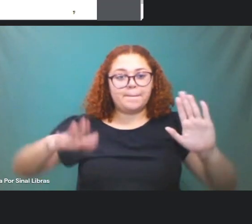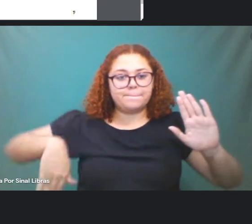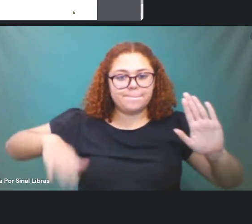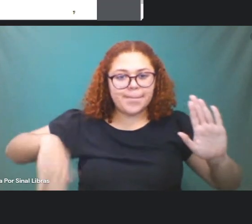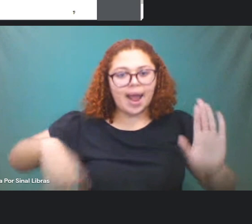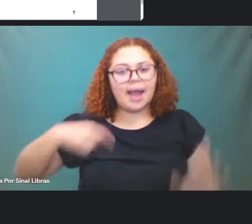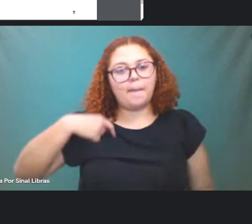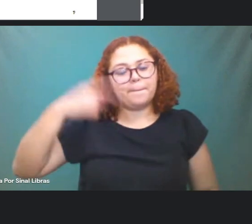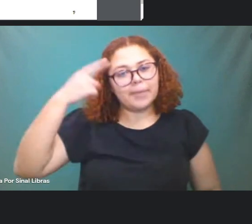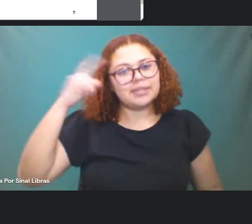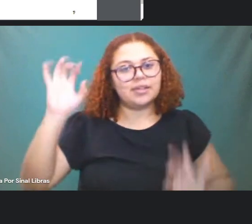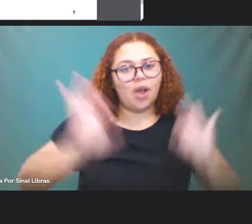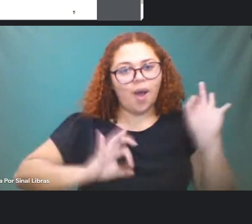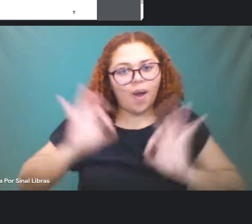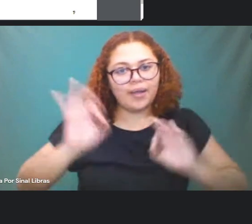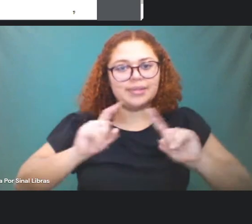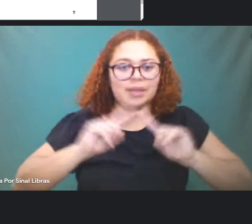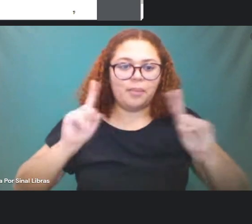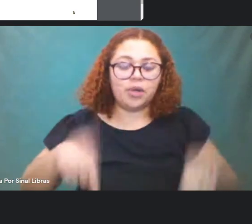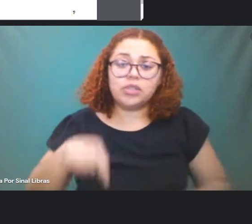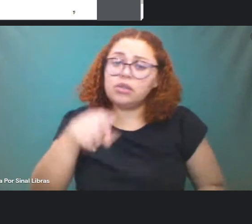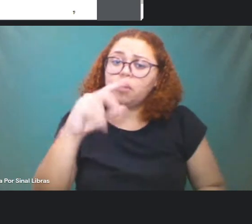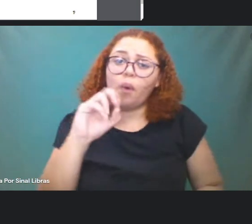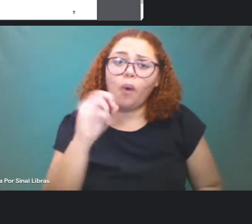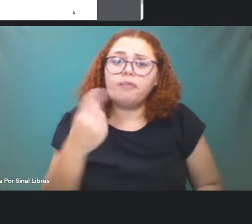fazer esse projeto. Ou você mesma